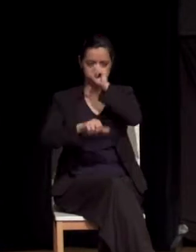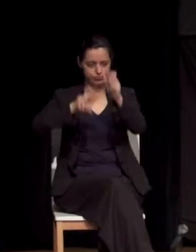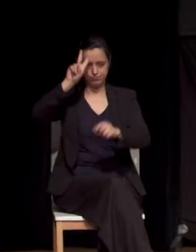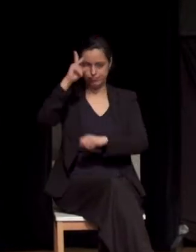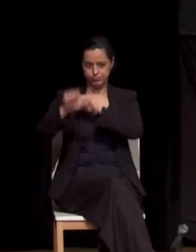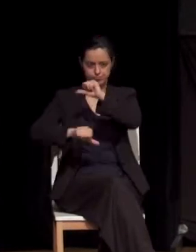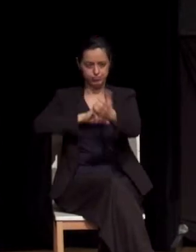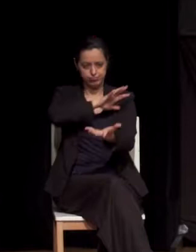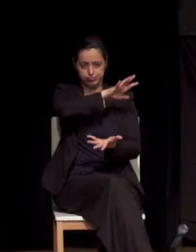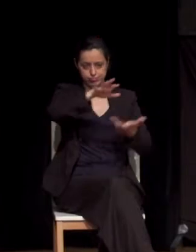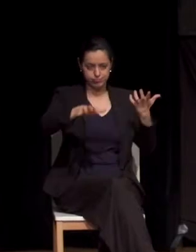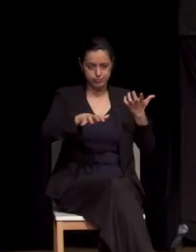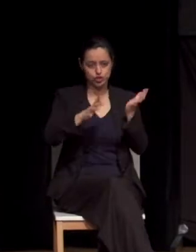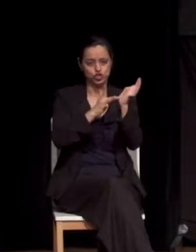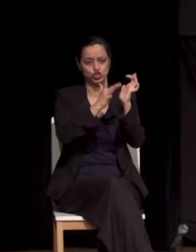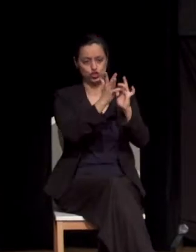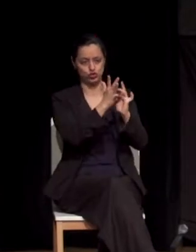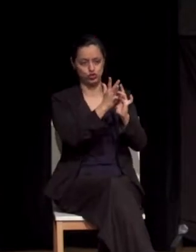né? Então, assim...